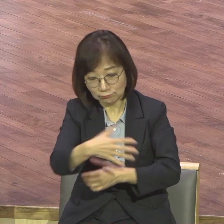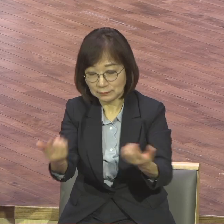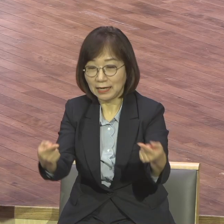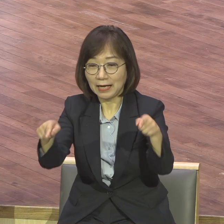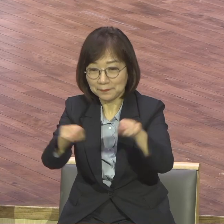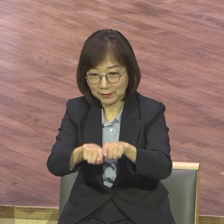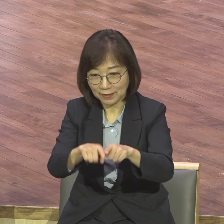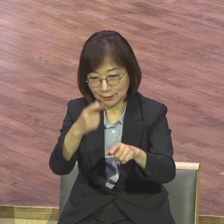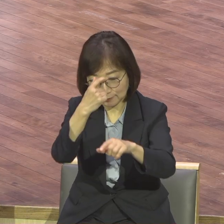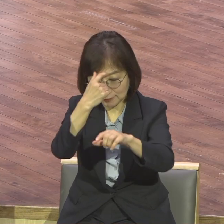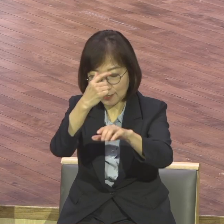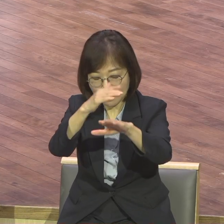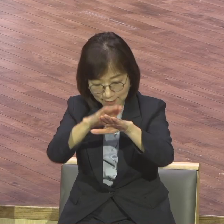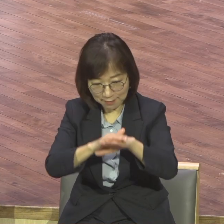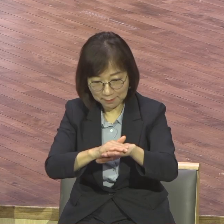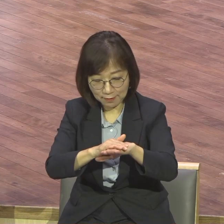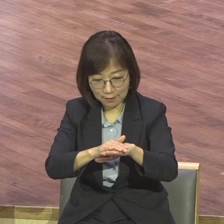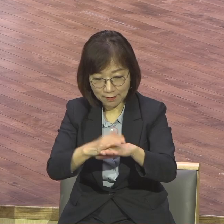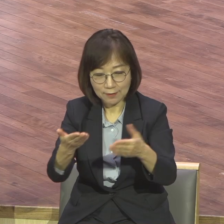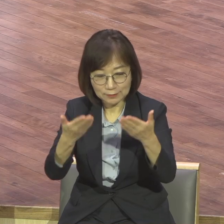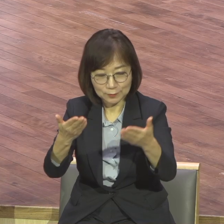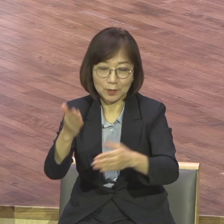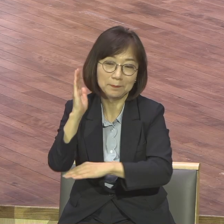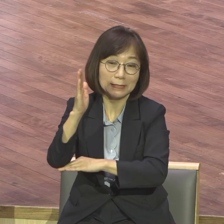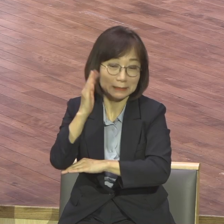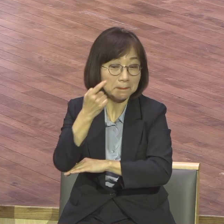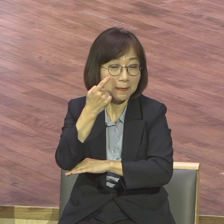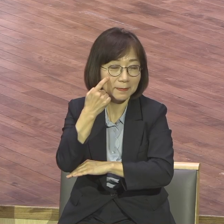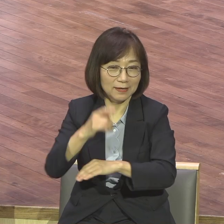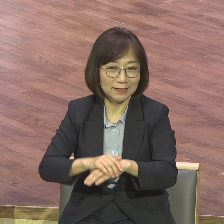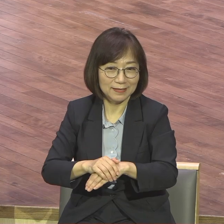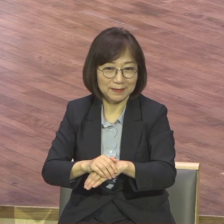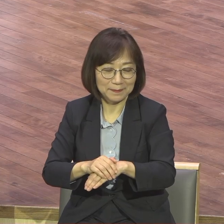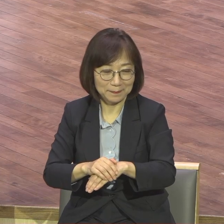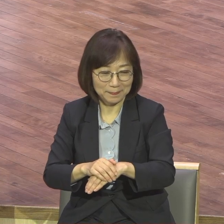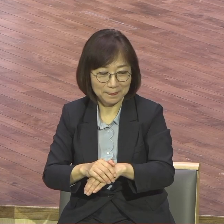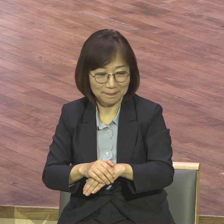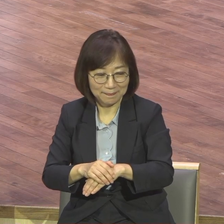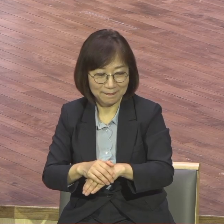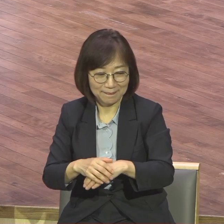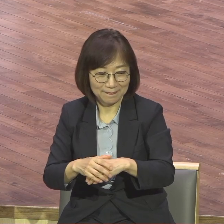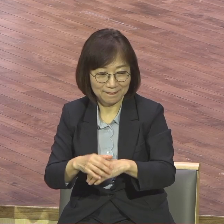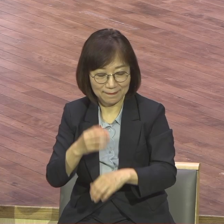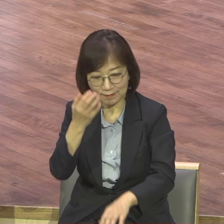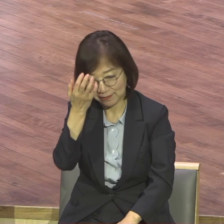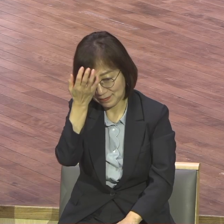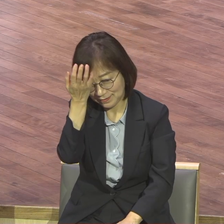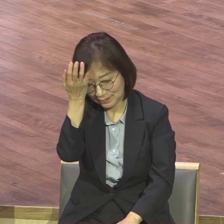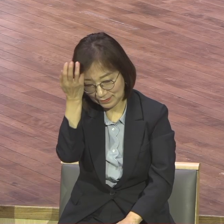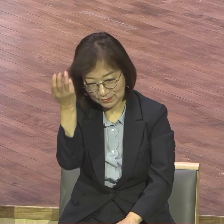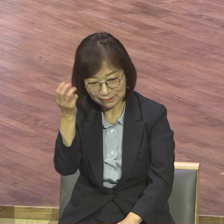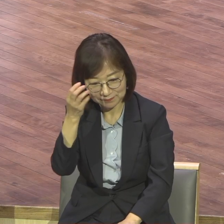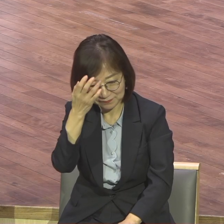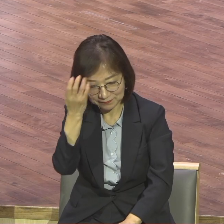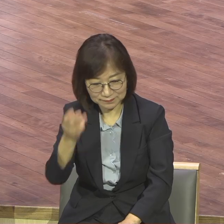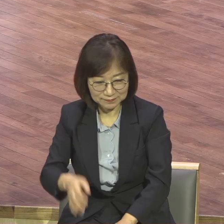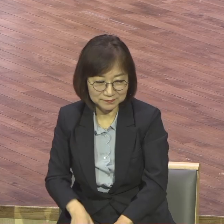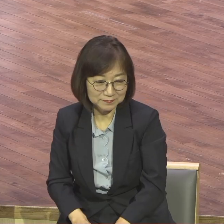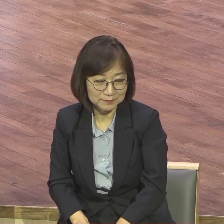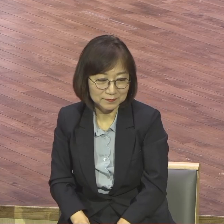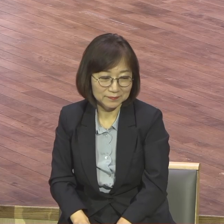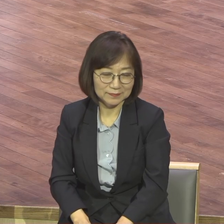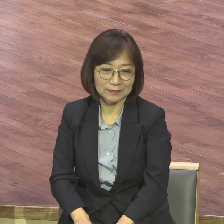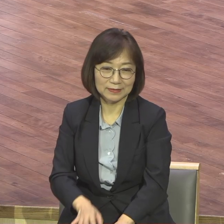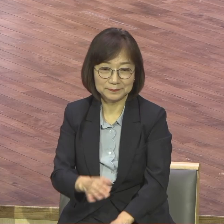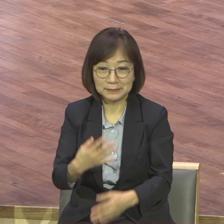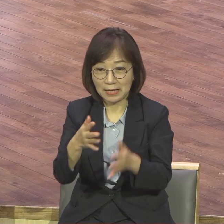그때 메시지 하라니까요. 내가 늘 이야기하잖아. 안 되면 놀고 있는 저 경비 아저씨 찾아가서